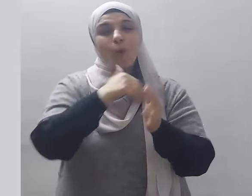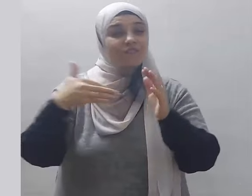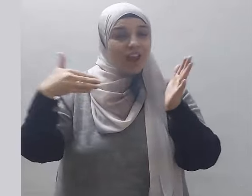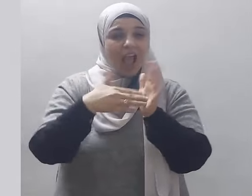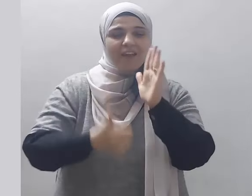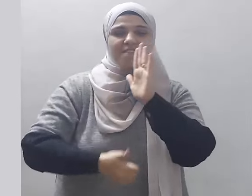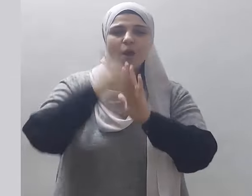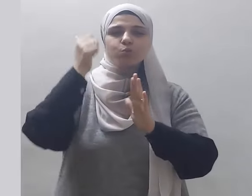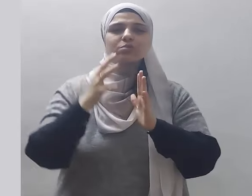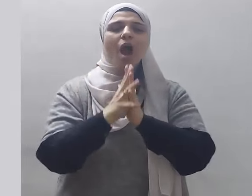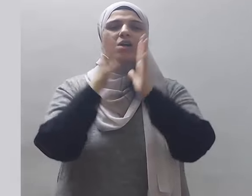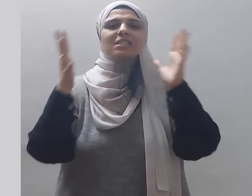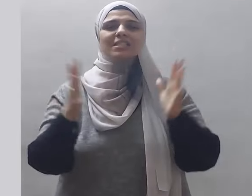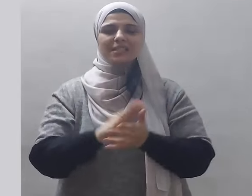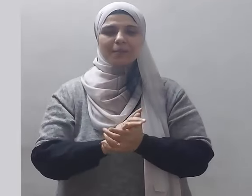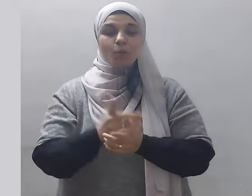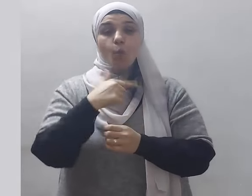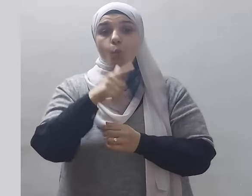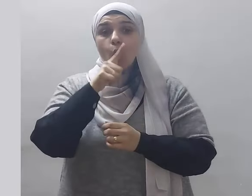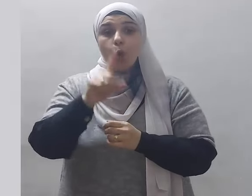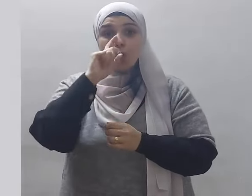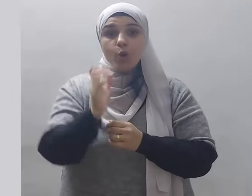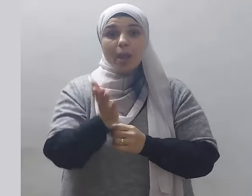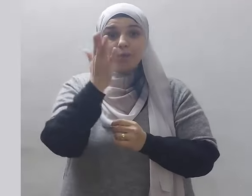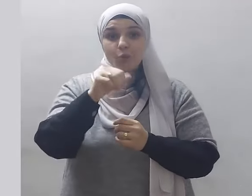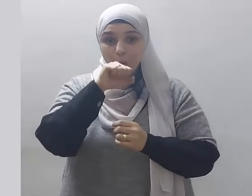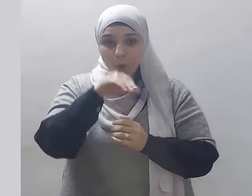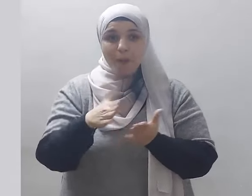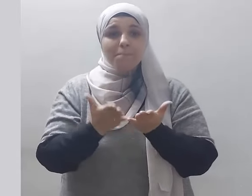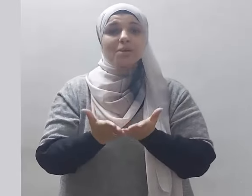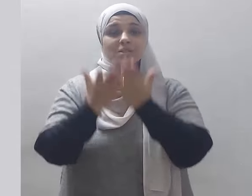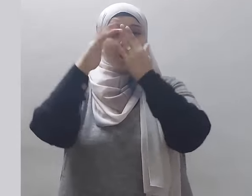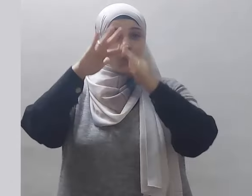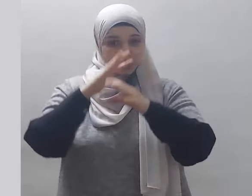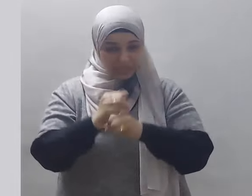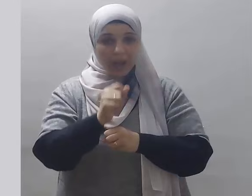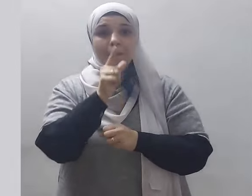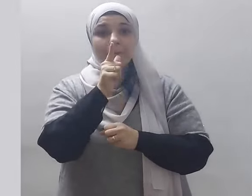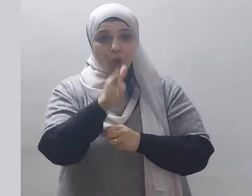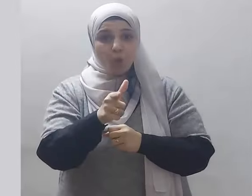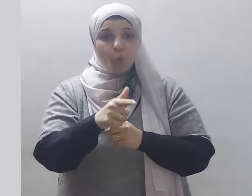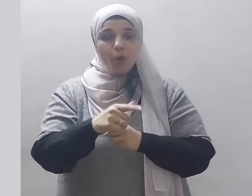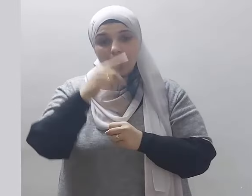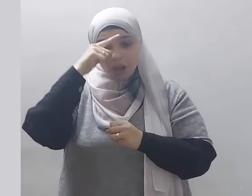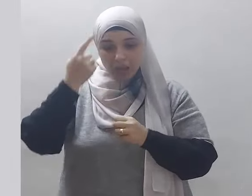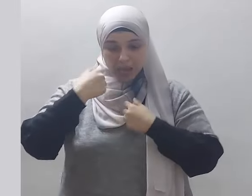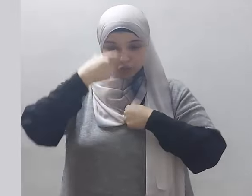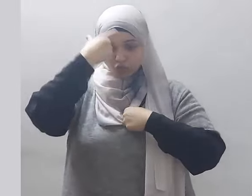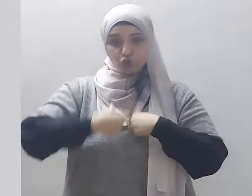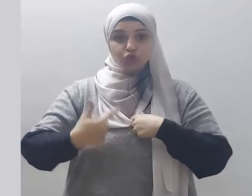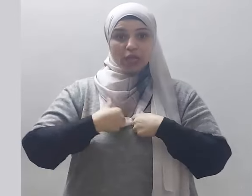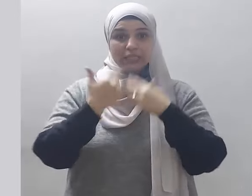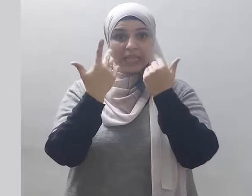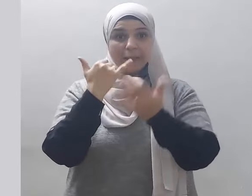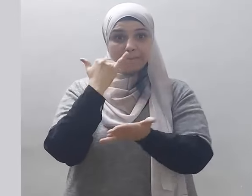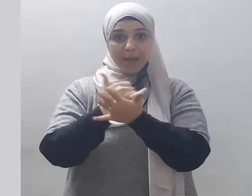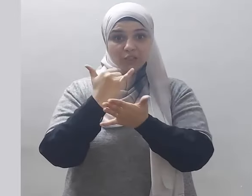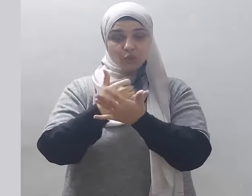العظيم ويقول نبينا صلى الله عليه وسلم والذي نفسي بيده لا يكلم احد في